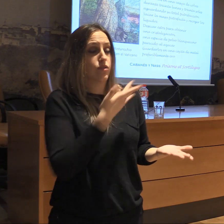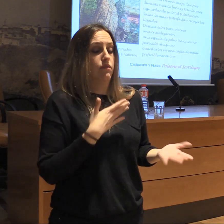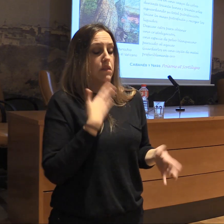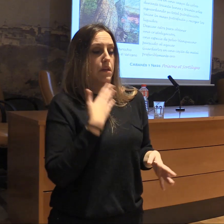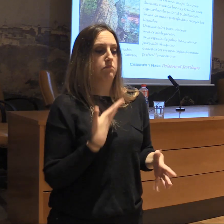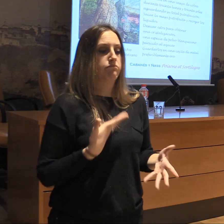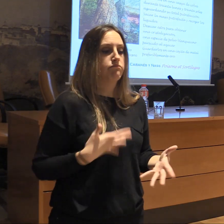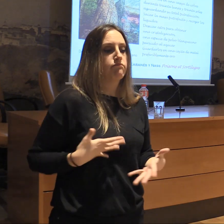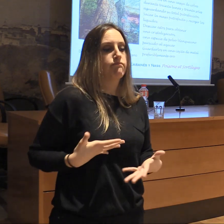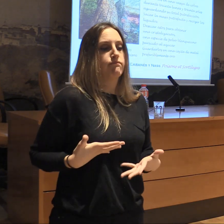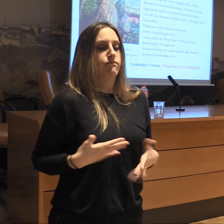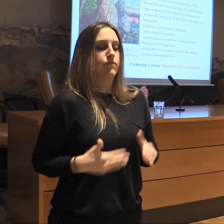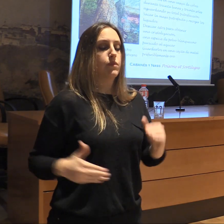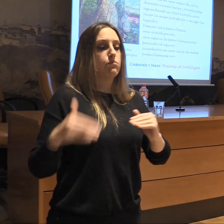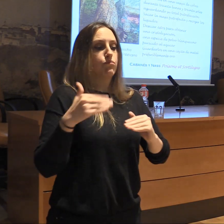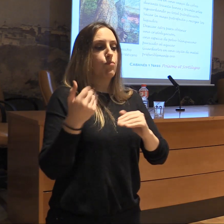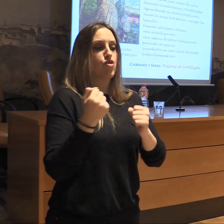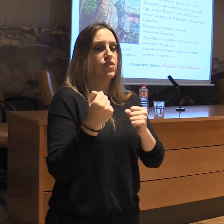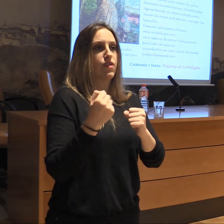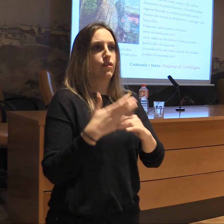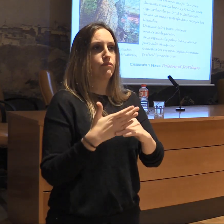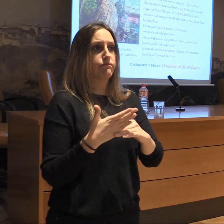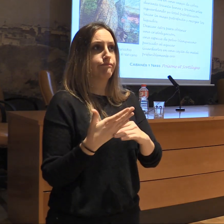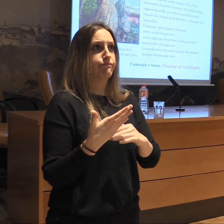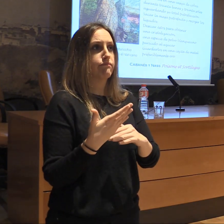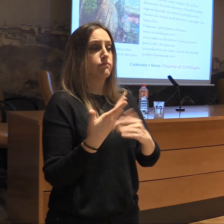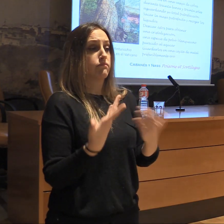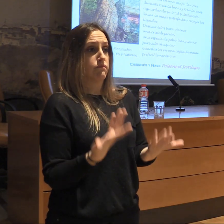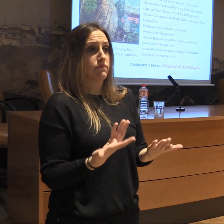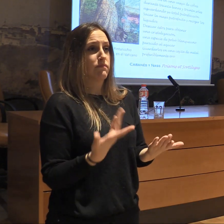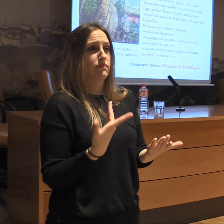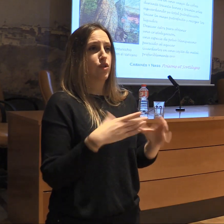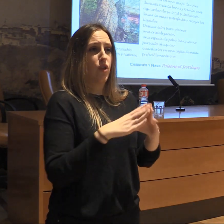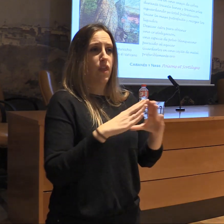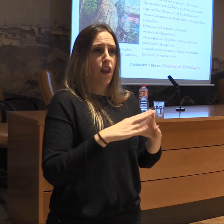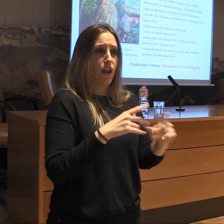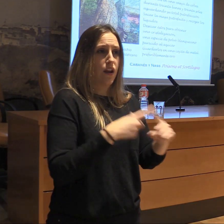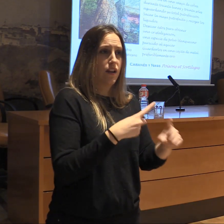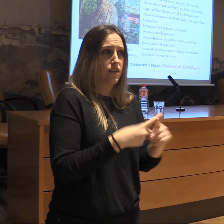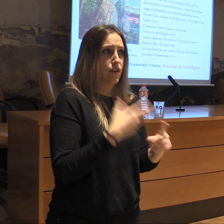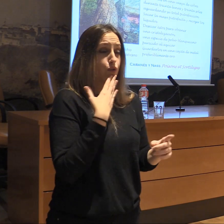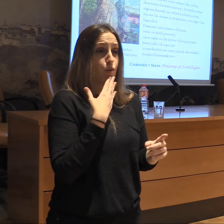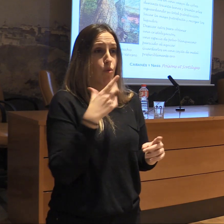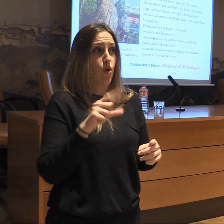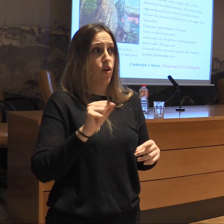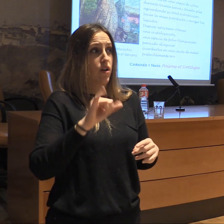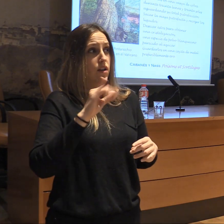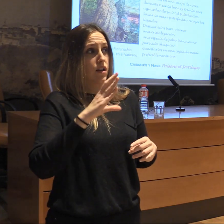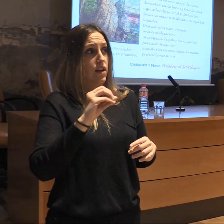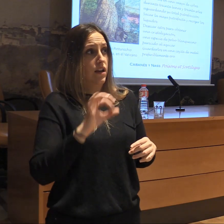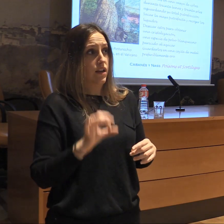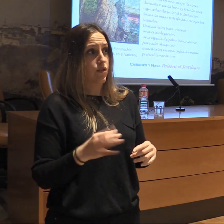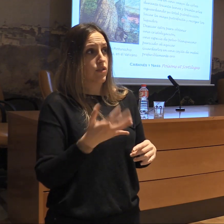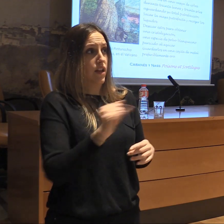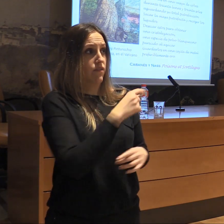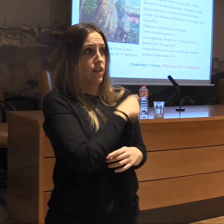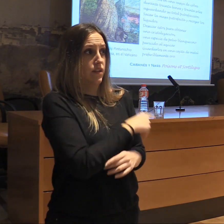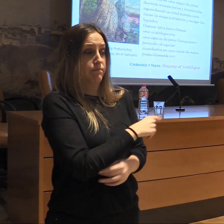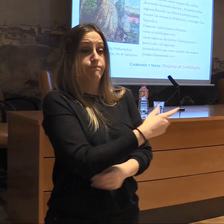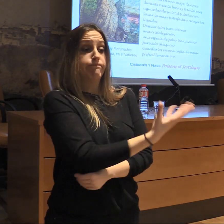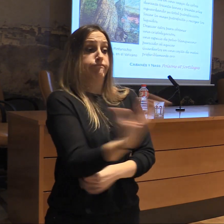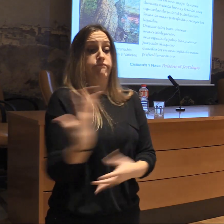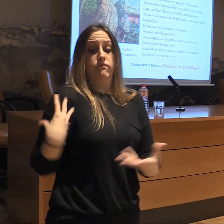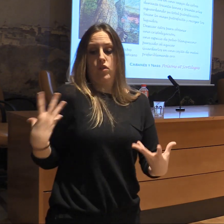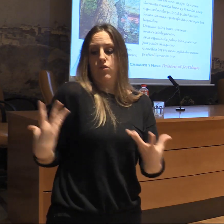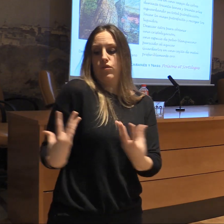estos príncipes, tanto los de la Iglesia como los laicos, tenían sus probadores que los acompañaban a todos